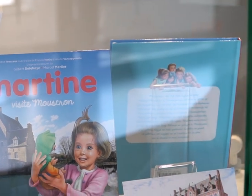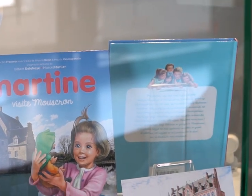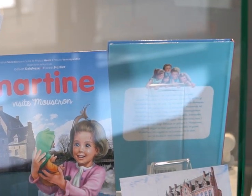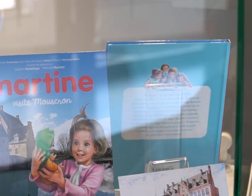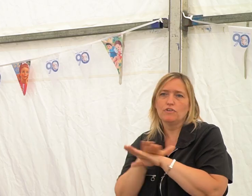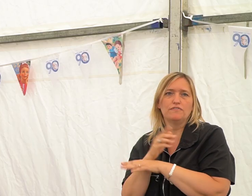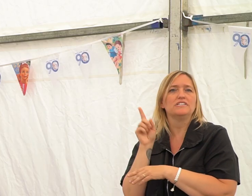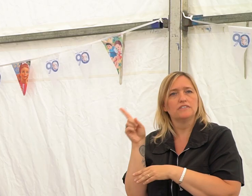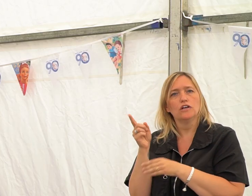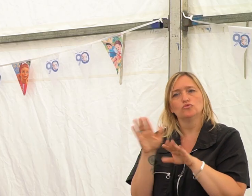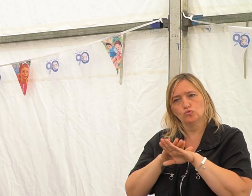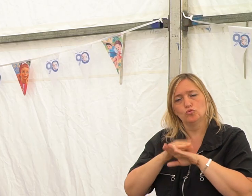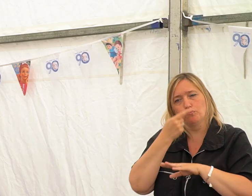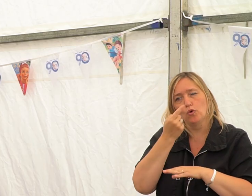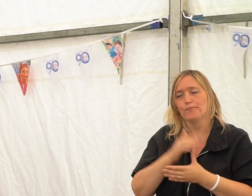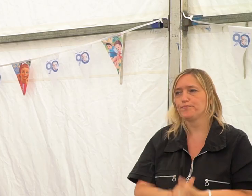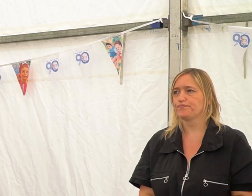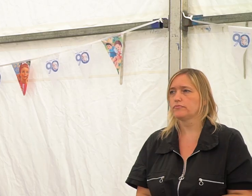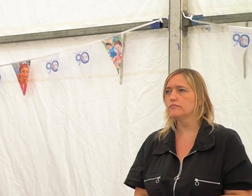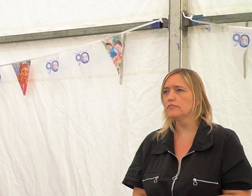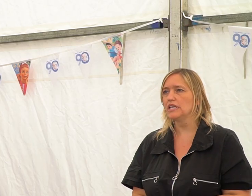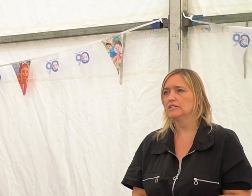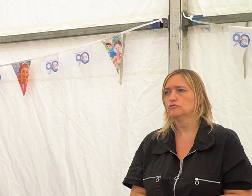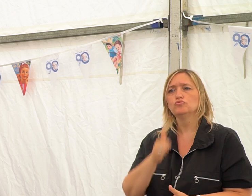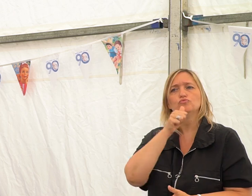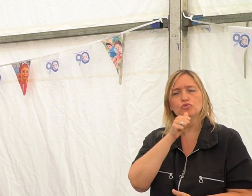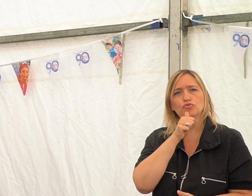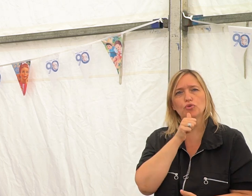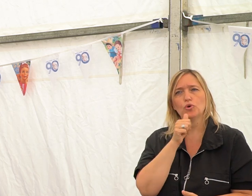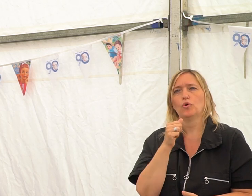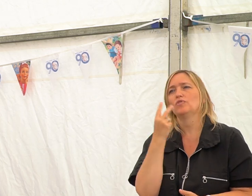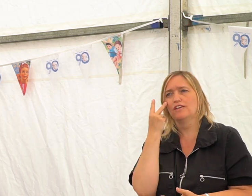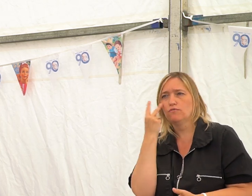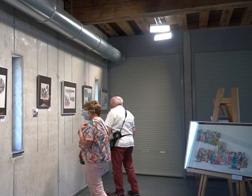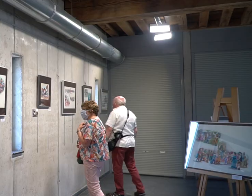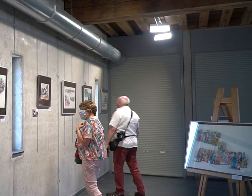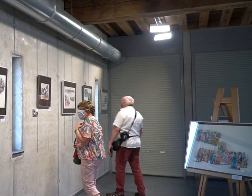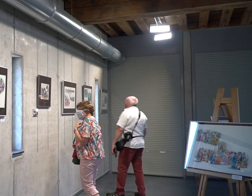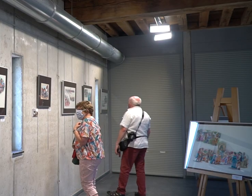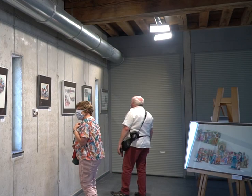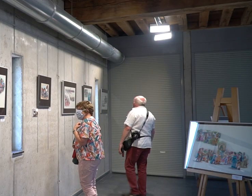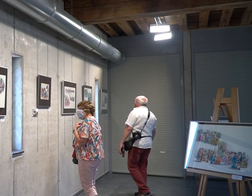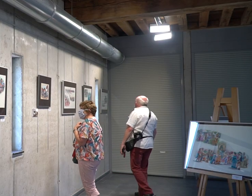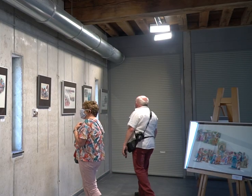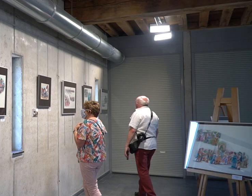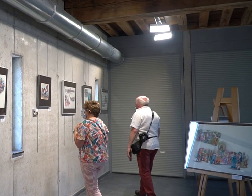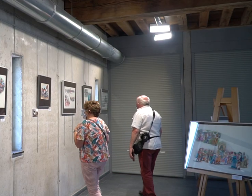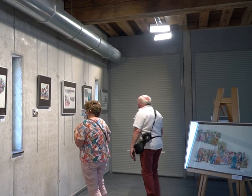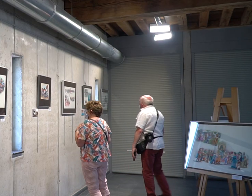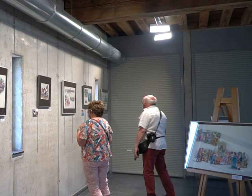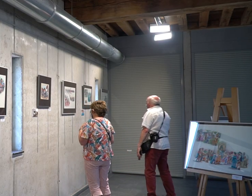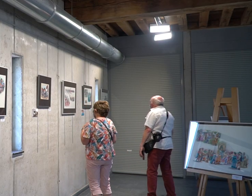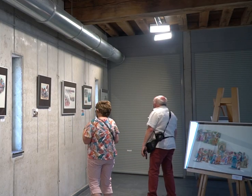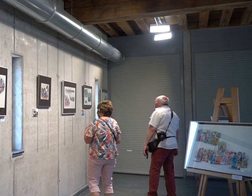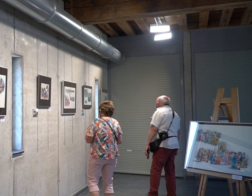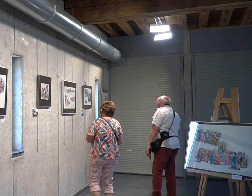bels ouvrages. Et on a, tout à l'heure, vous aurez l'occasion de la visiter également, l'exposition temporaire, donc jusqu'au 27 juin.